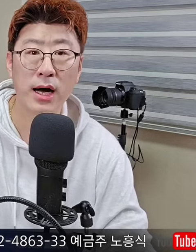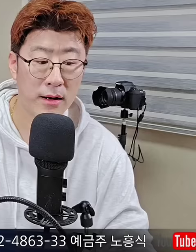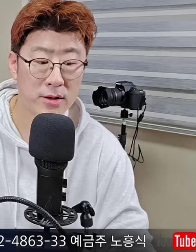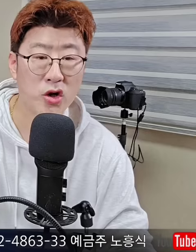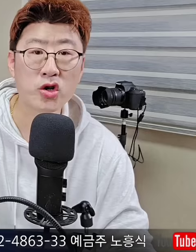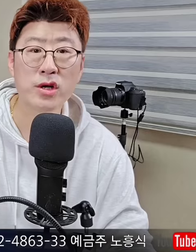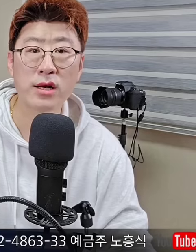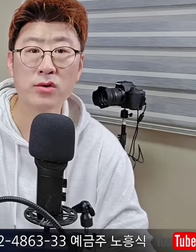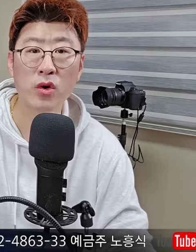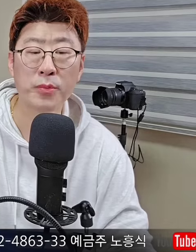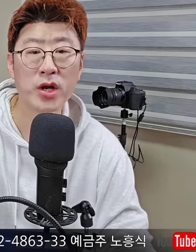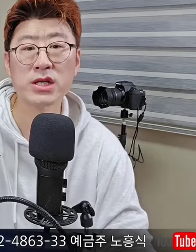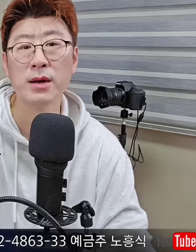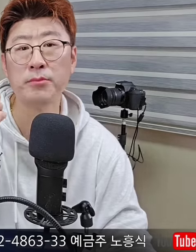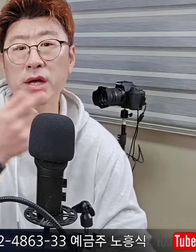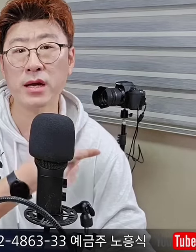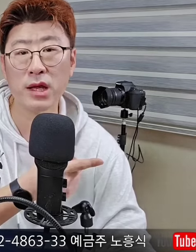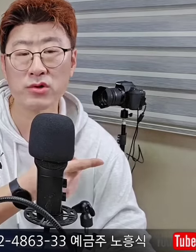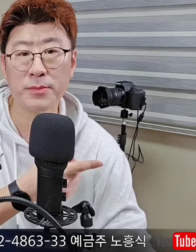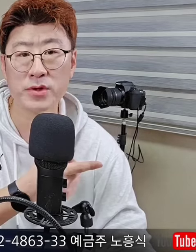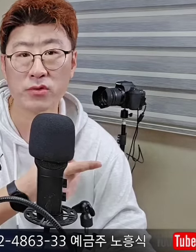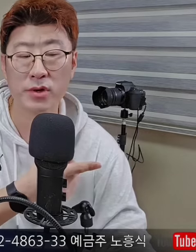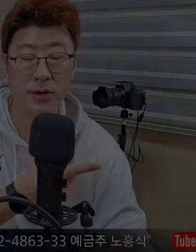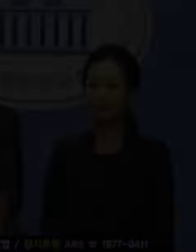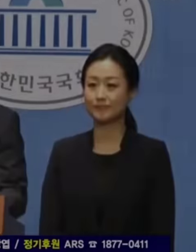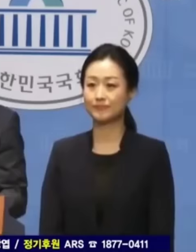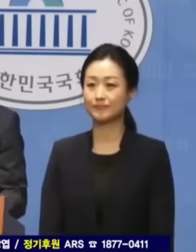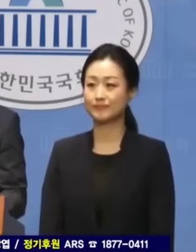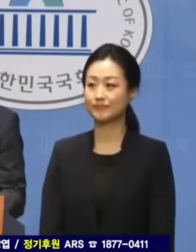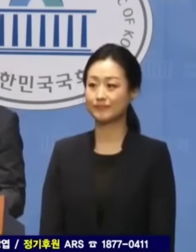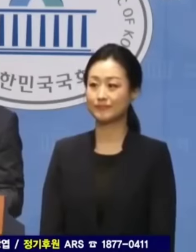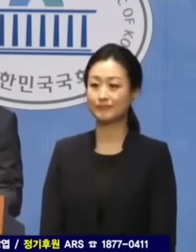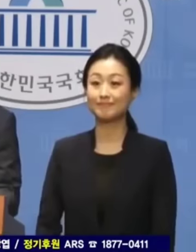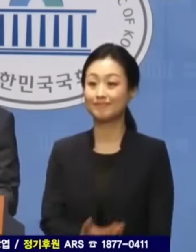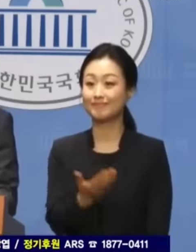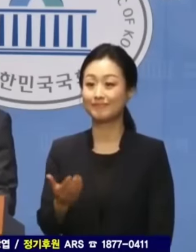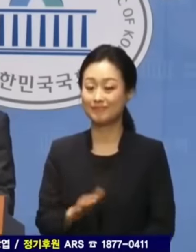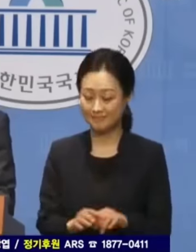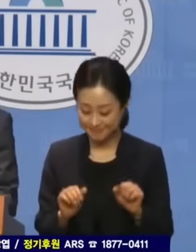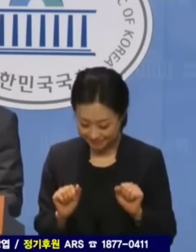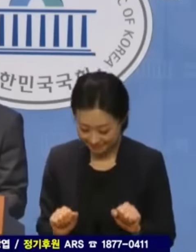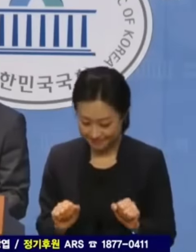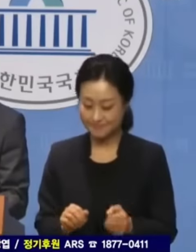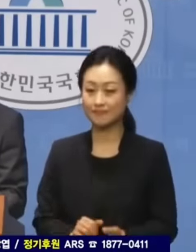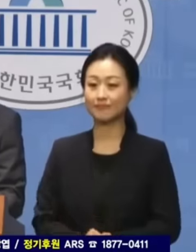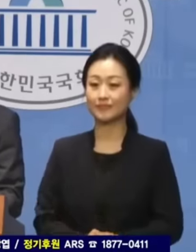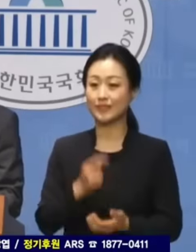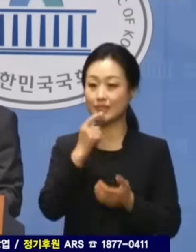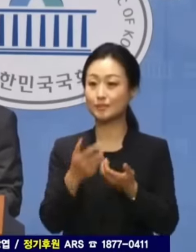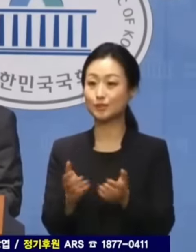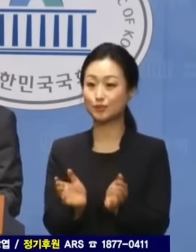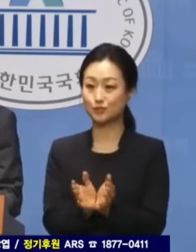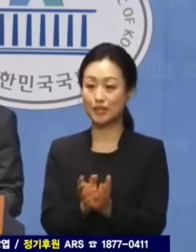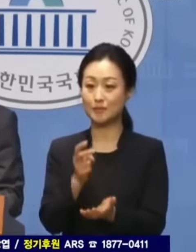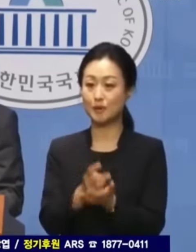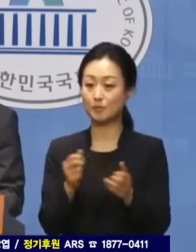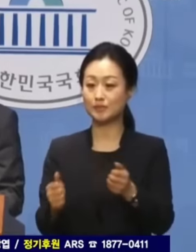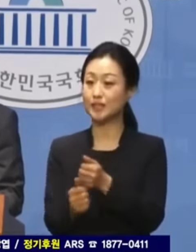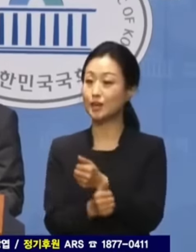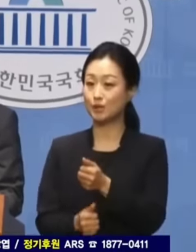거야. 정청래는 또 변희재 핑계를 대고 자빠졌고요. 네, 언론인 여러분 안녕하십니까? 더불어민주당